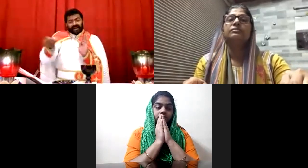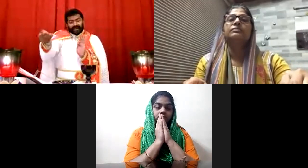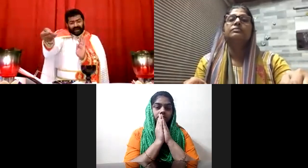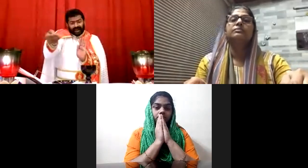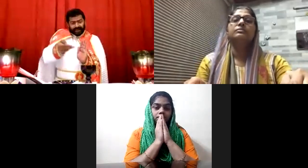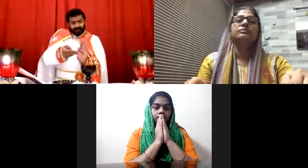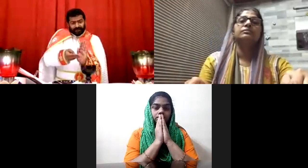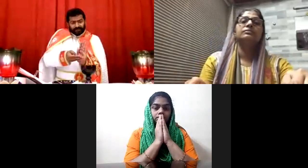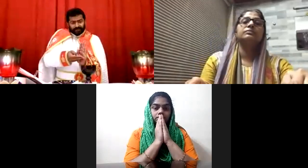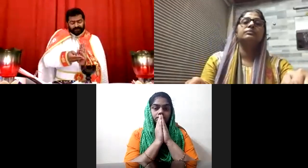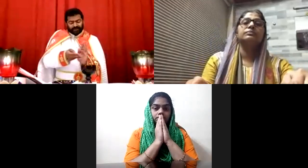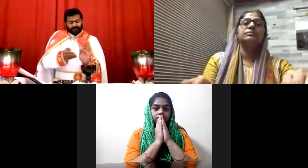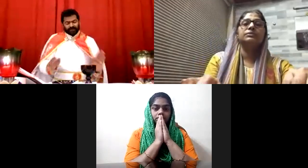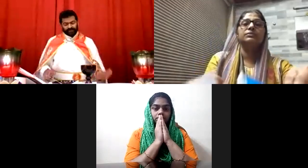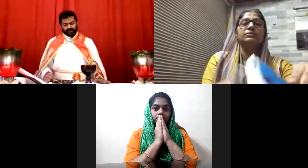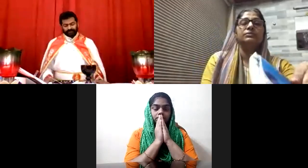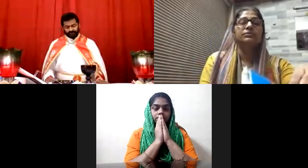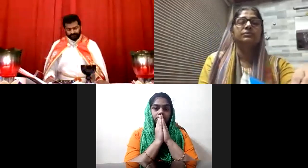ഞങ്ങളെ അടുപ്പിക്കുന്നു.